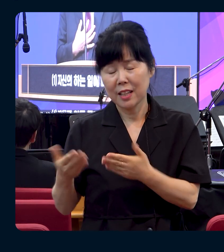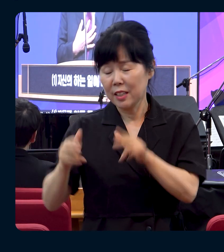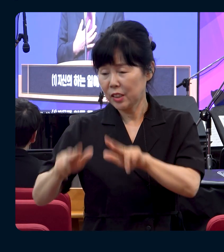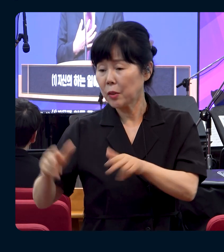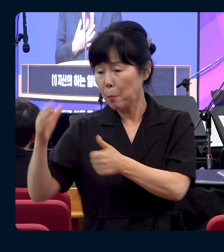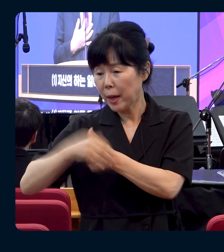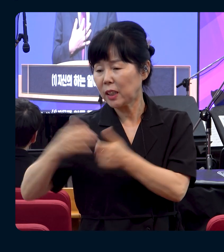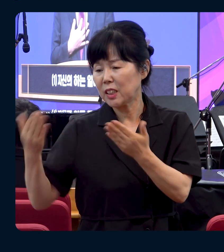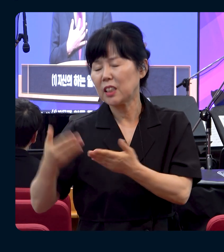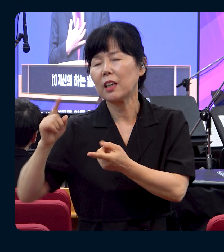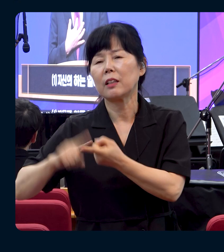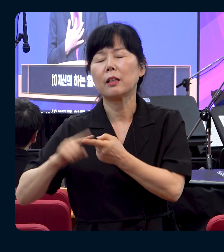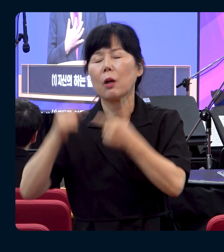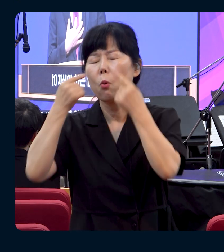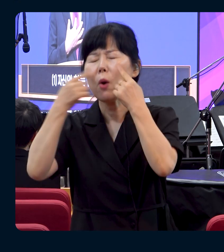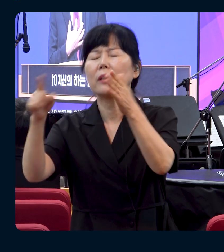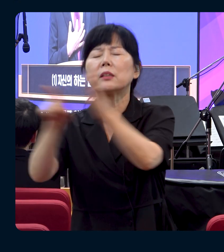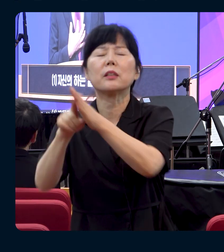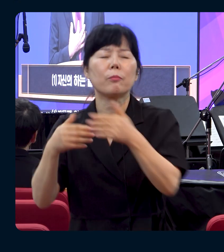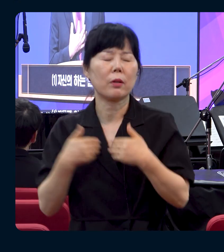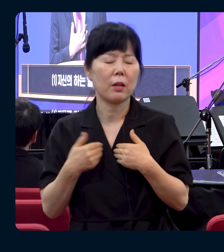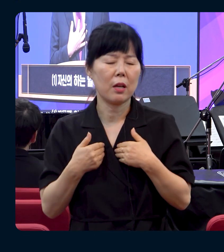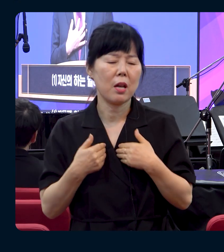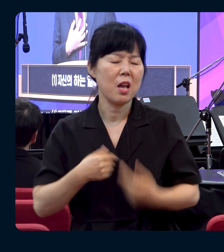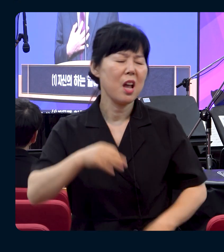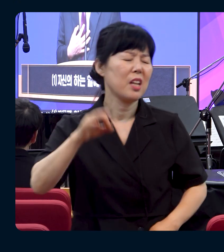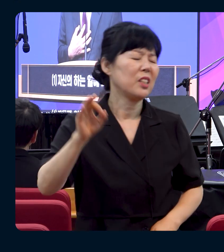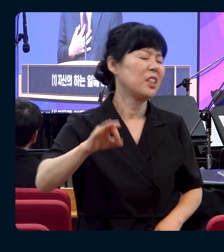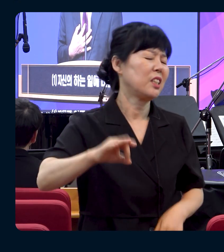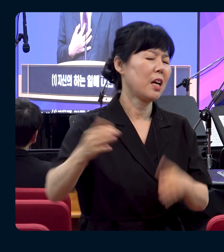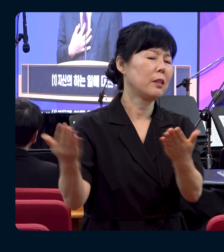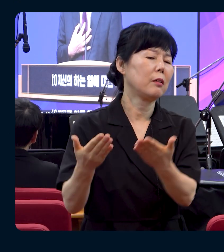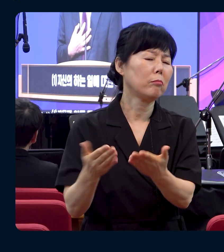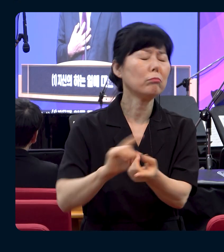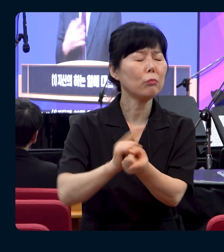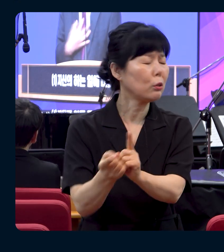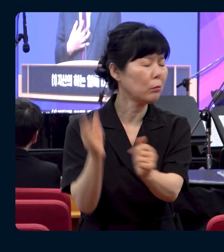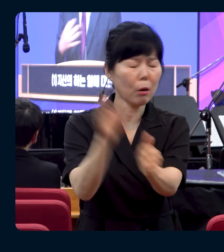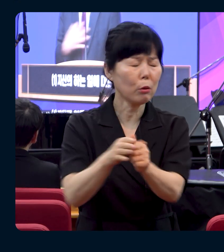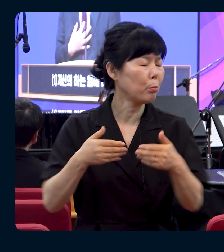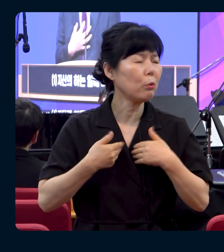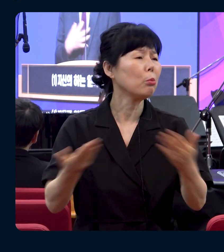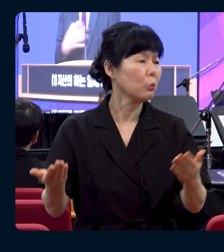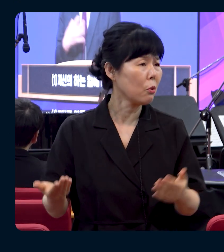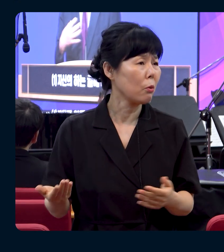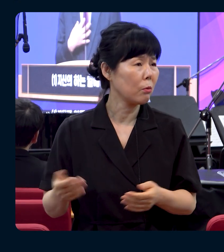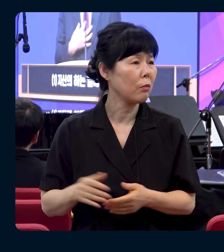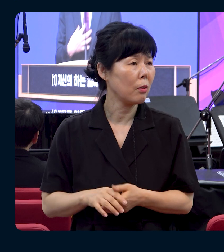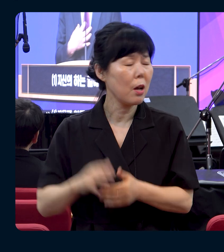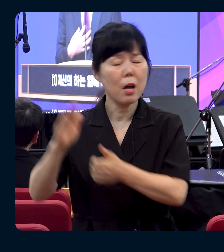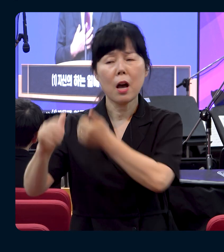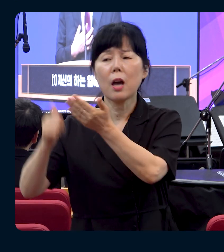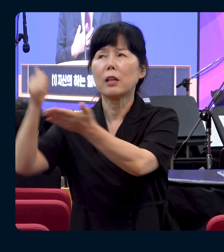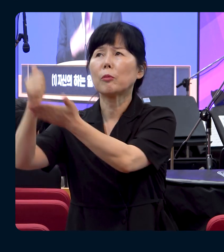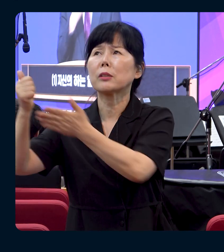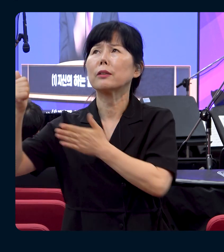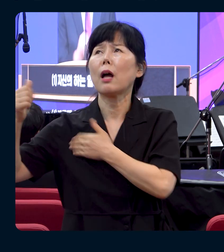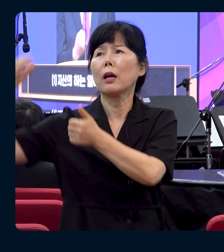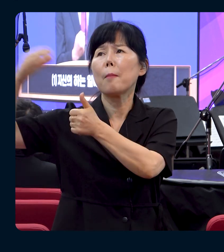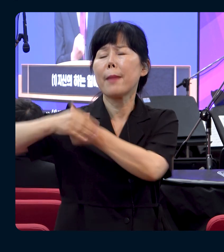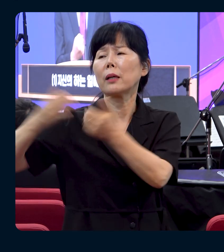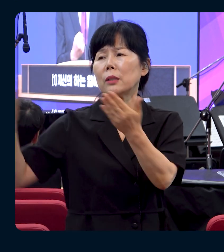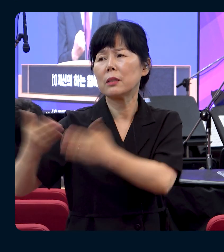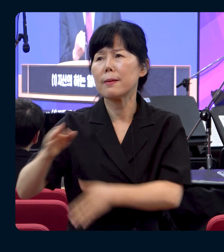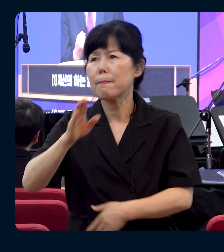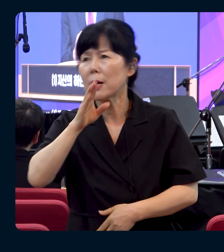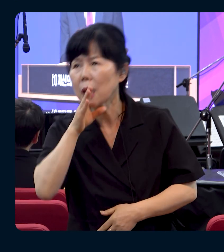확신. 그냥 시시한 일은 위임 못하는 거예요. 이건 하나님이 내게 맡기신 일이다라는 확신이